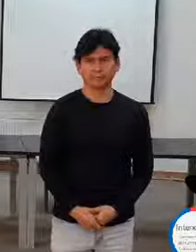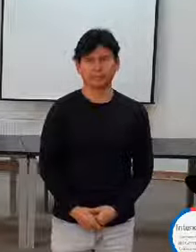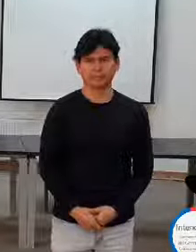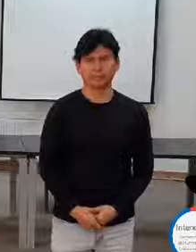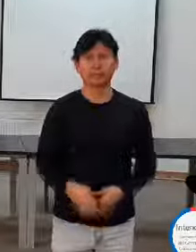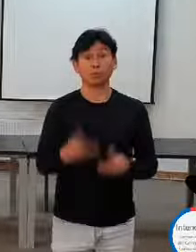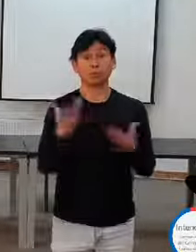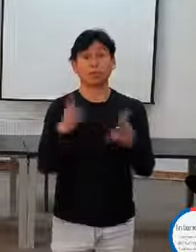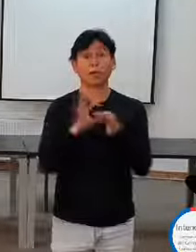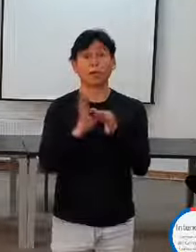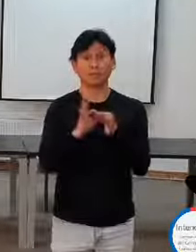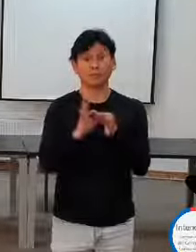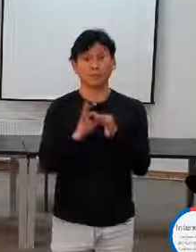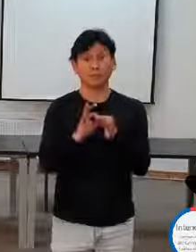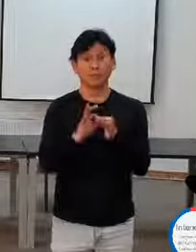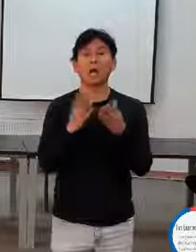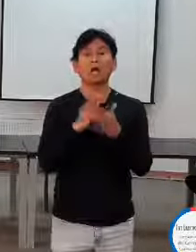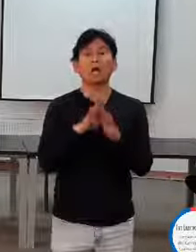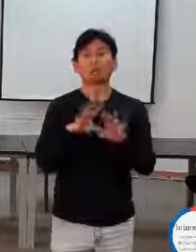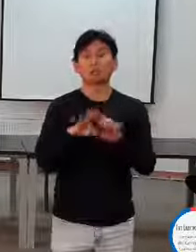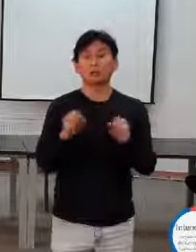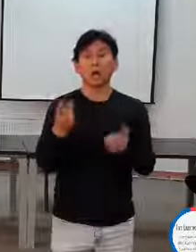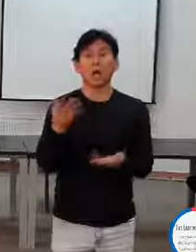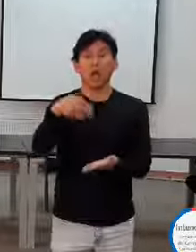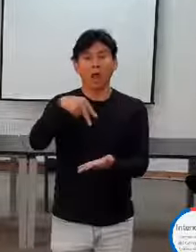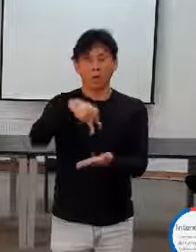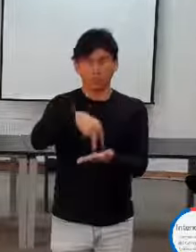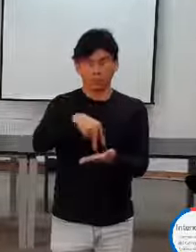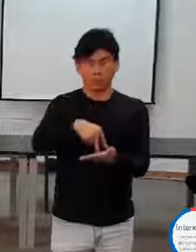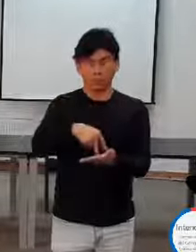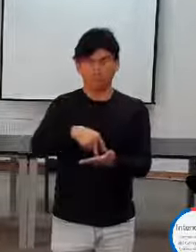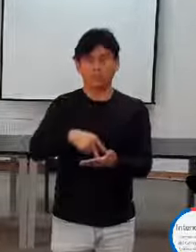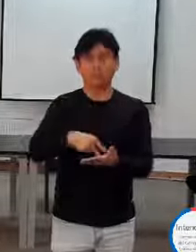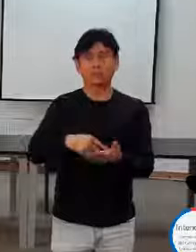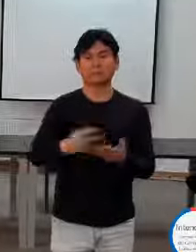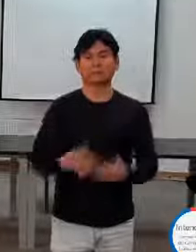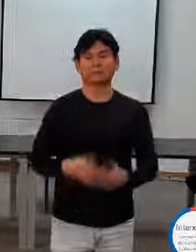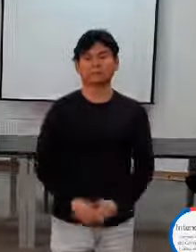Gracias, Seremi. Dejamos ahora con ustedes al mayor Karen.